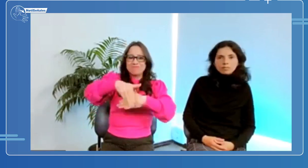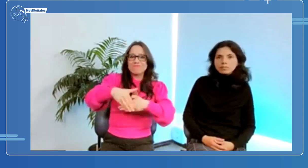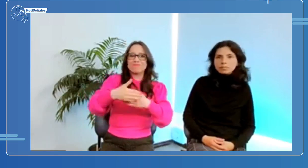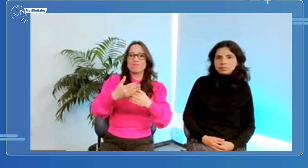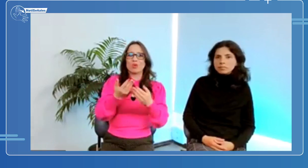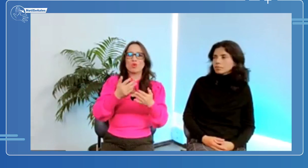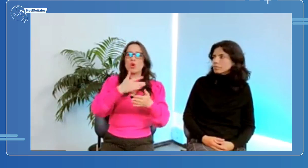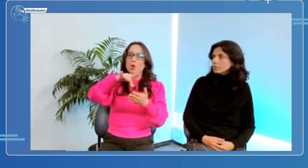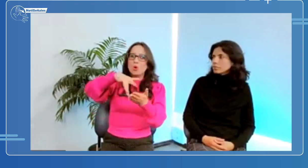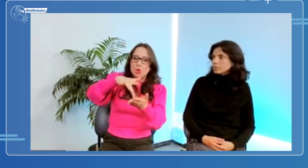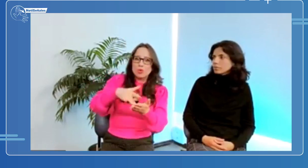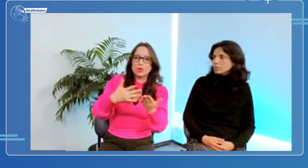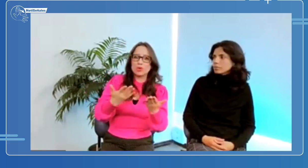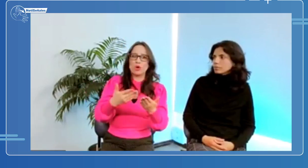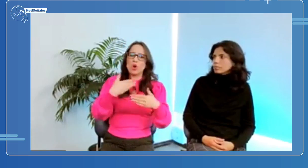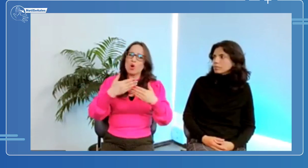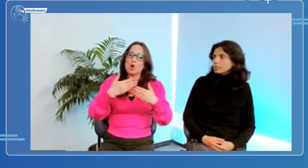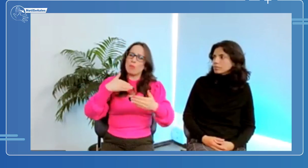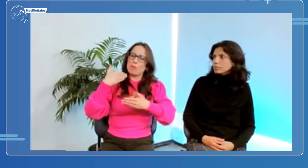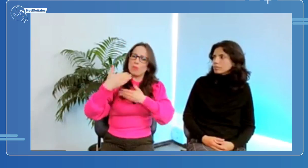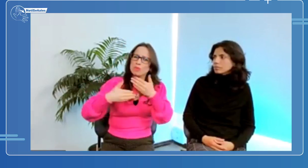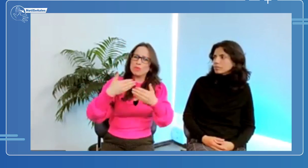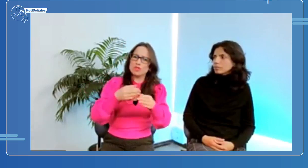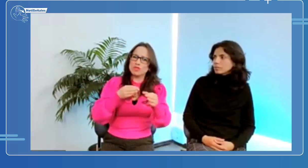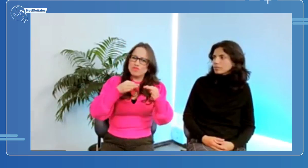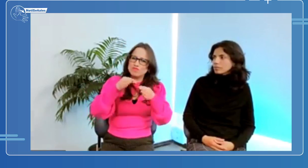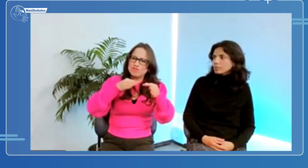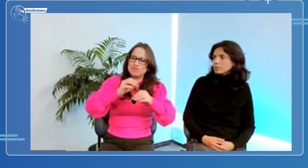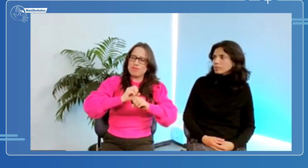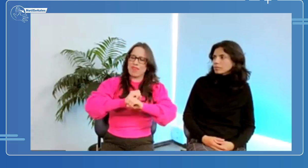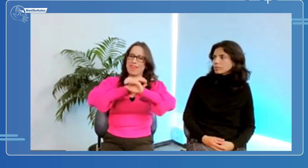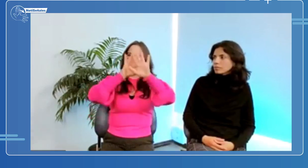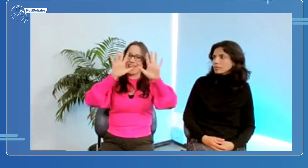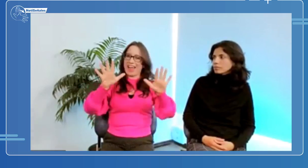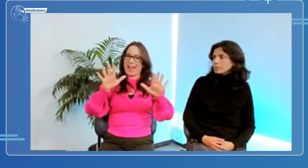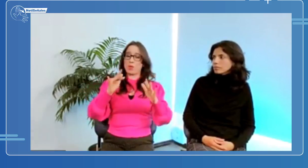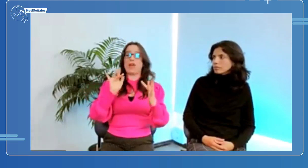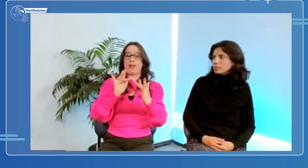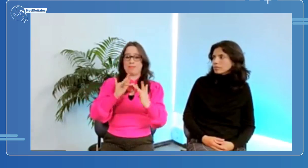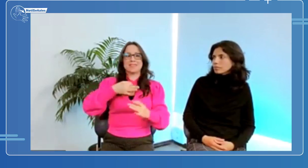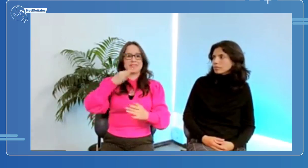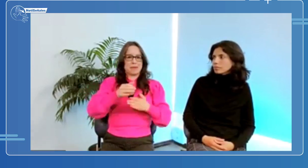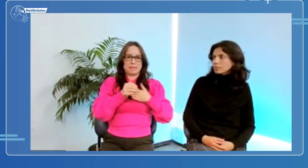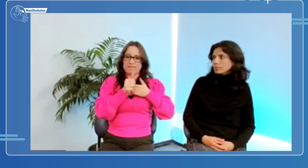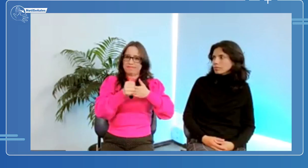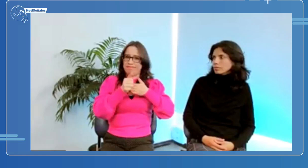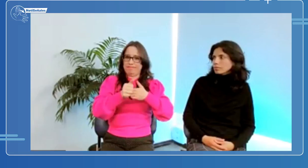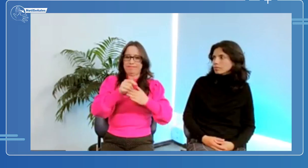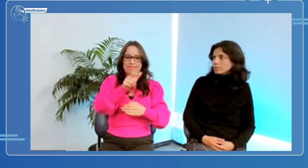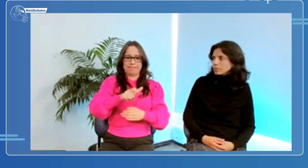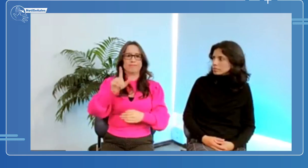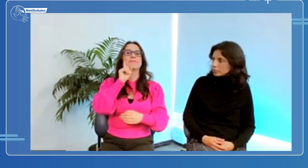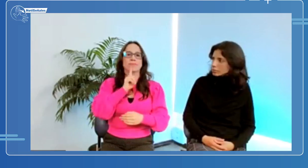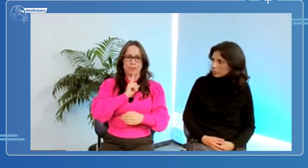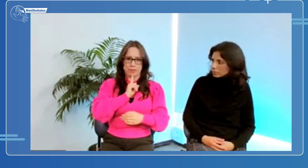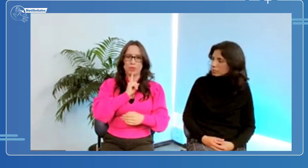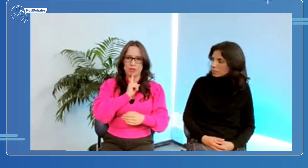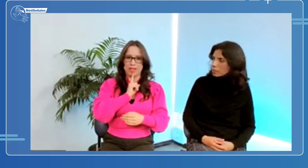¿cierto? Indicamos la dirección, el lugar en donde se deben dirigir, damos información clara, estamos ahí